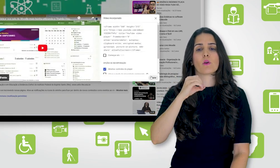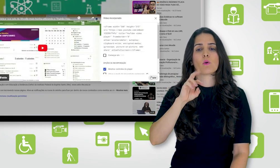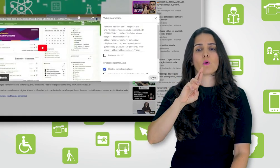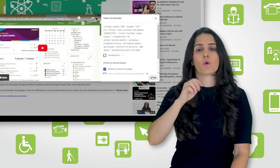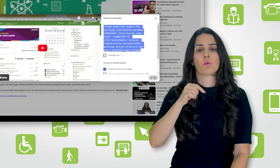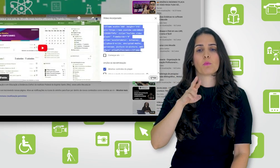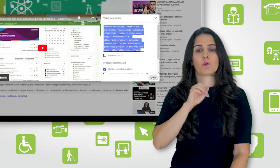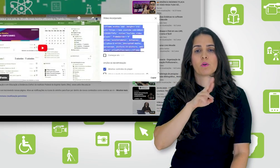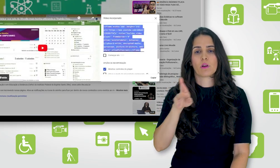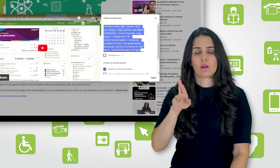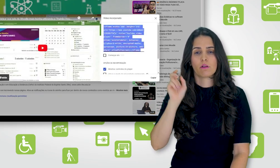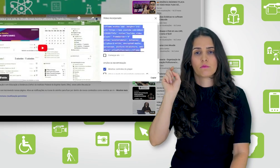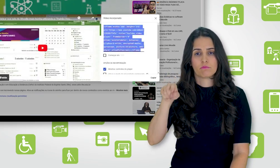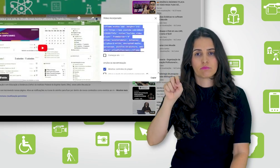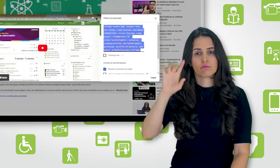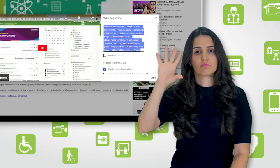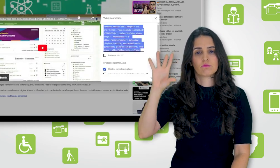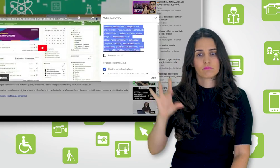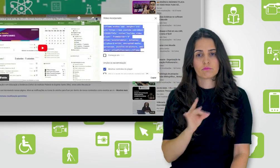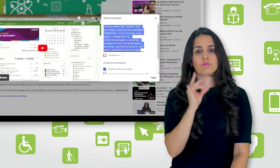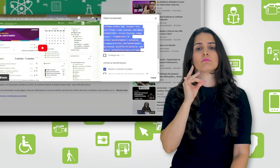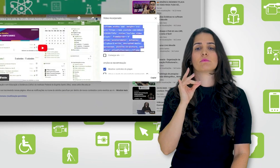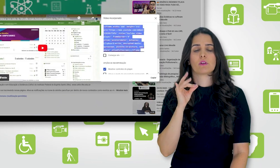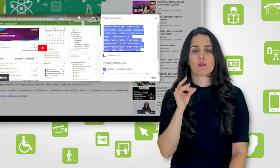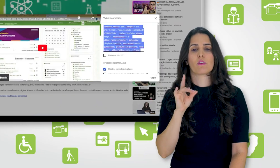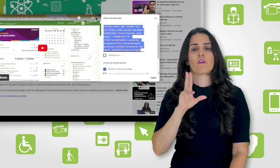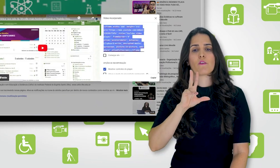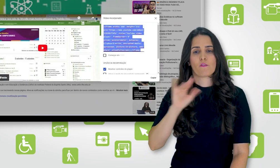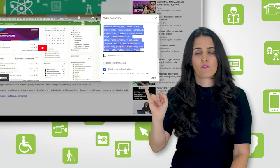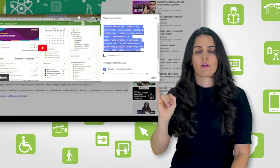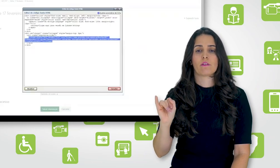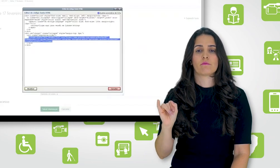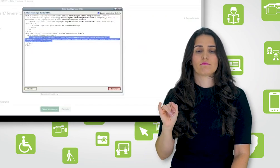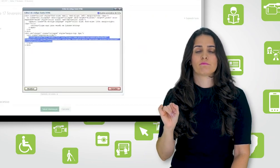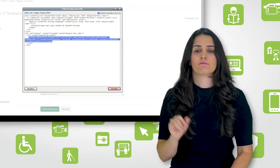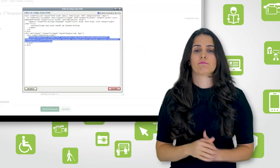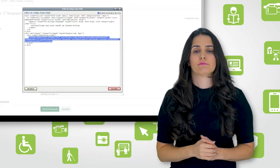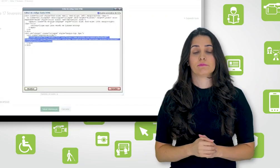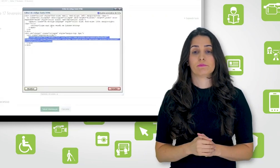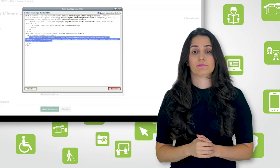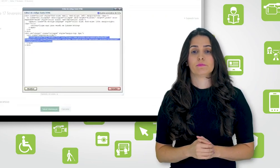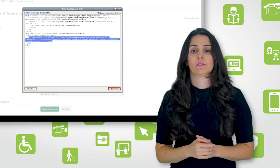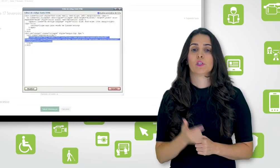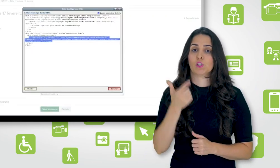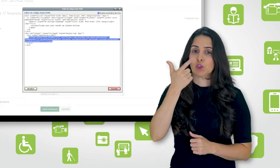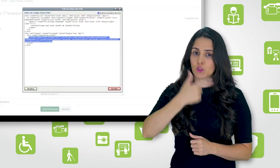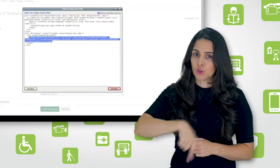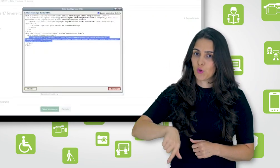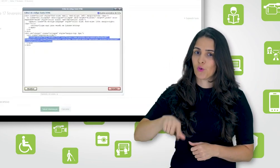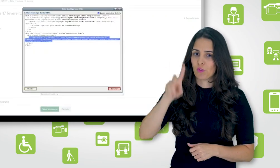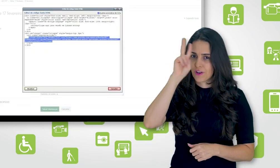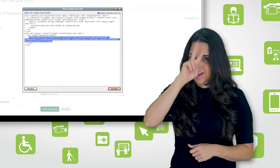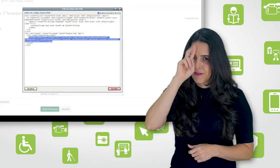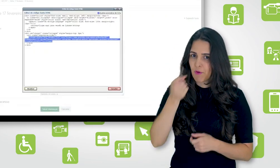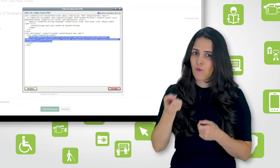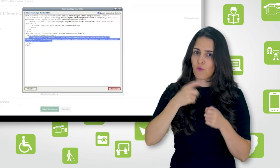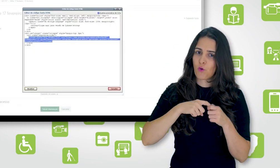basta eu clicar em copiar que vai copiar todo o código volto lá então para minha página onde eu estava editando